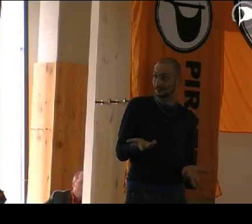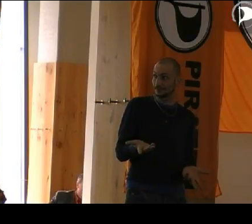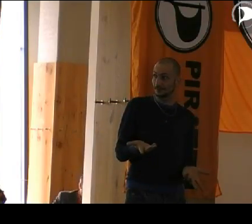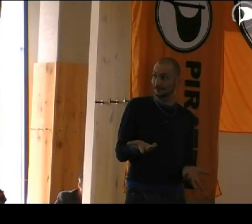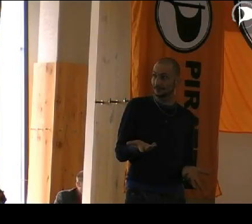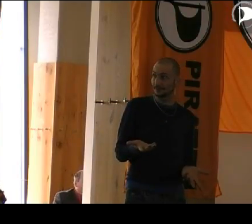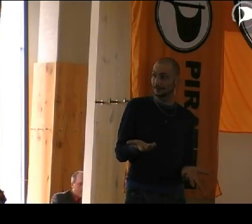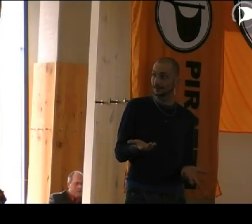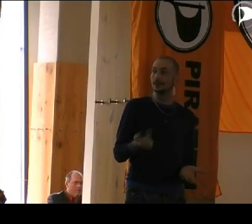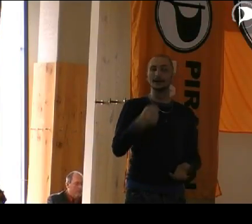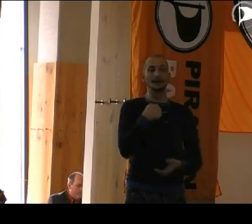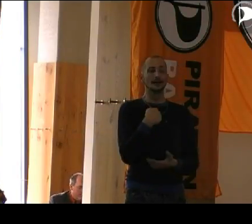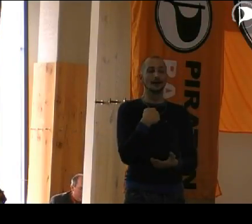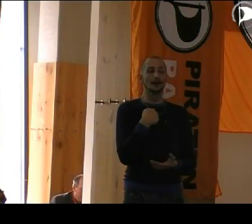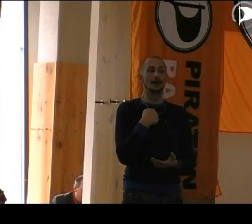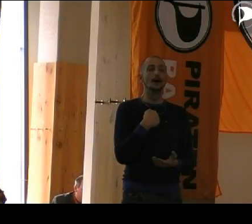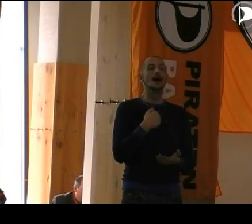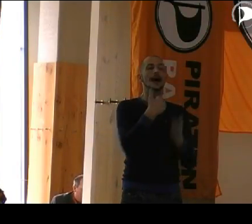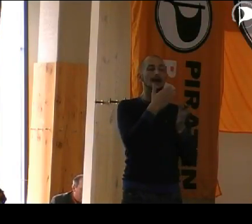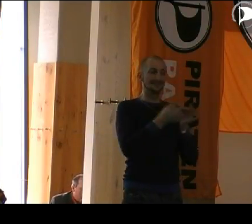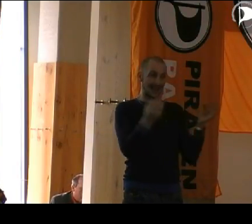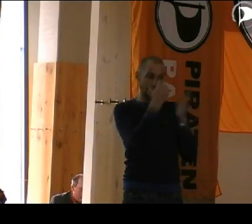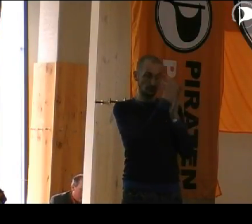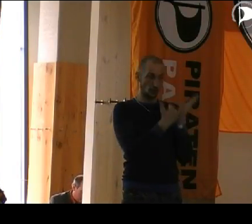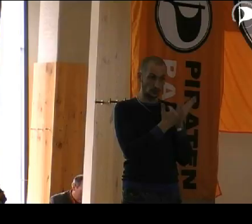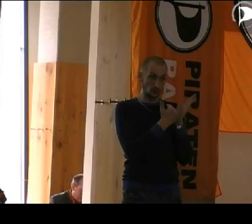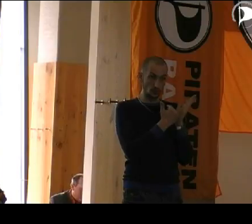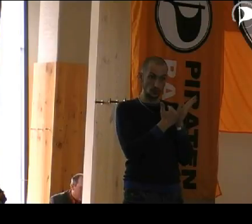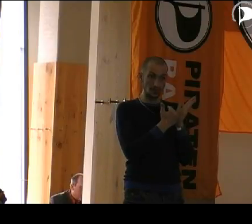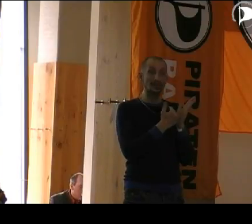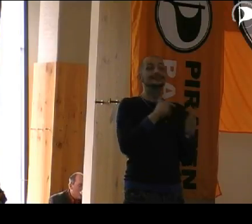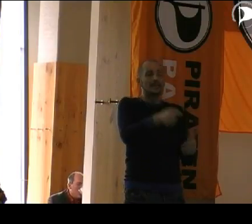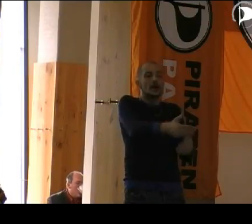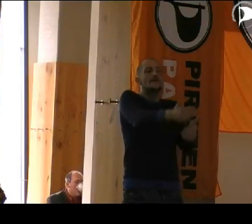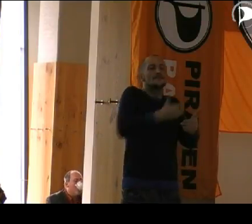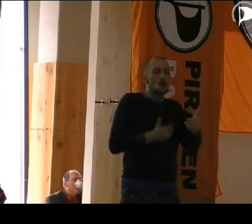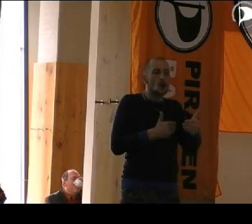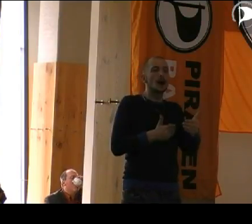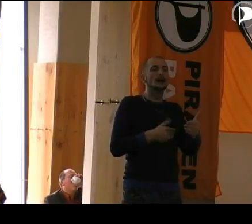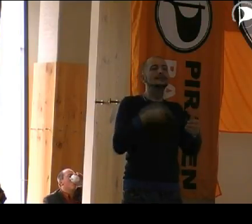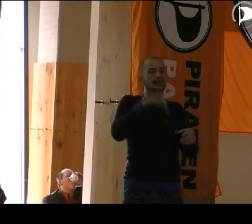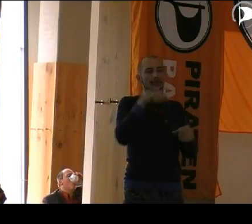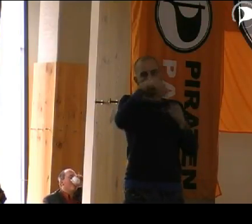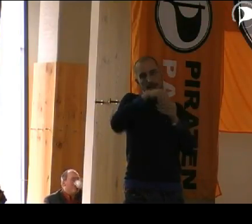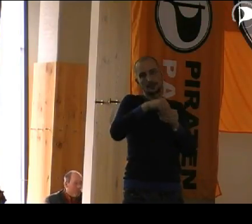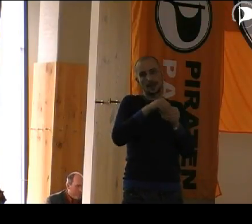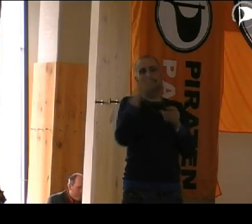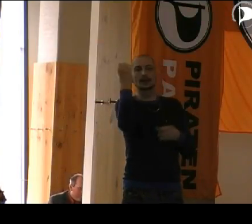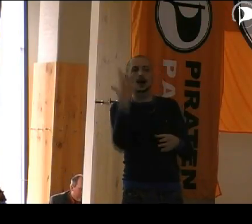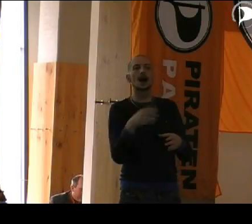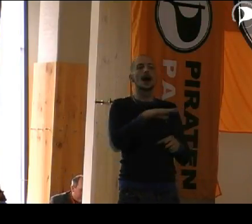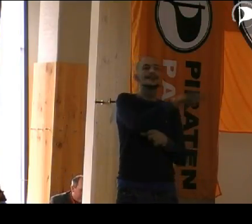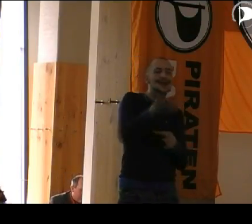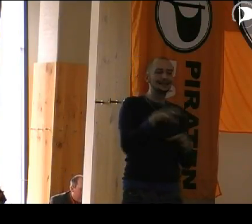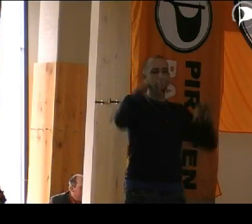ich würde die tagesordnung dahinter das wieder umziehen die ps auf der landesgeschäftsstelle produkten wollte